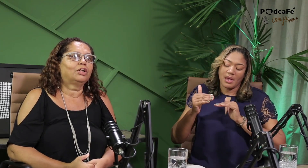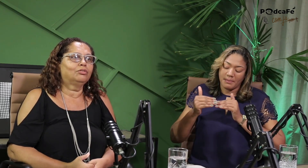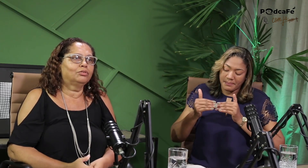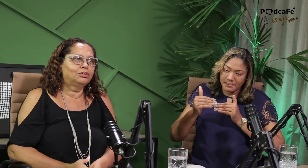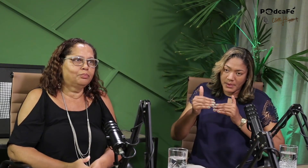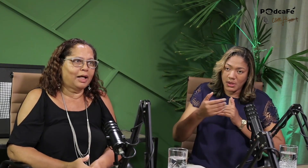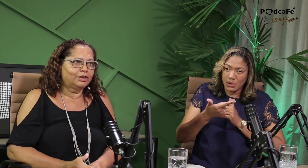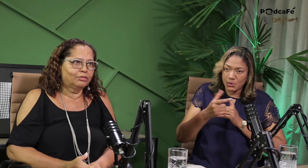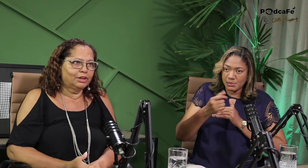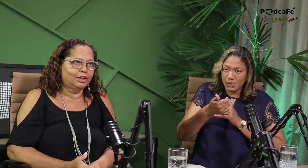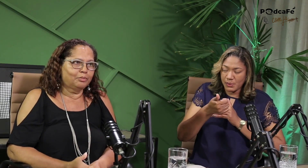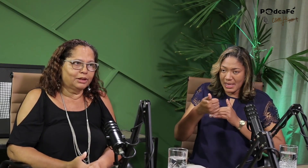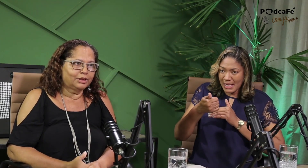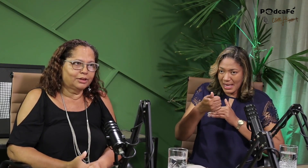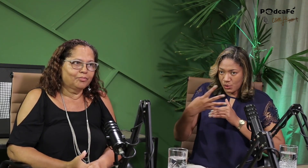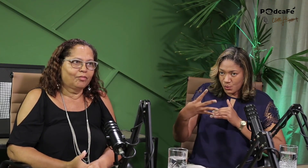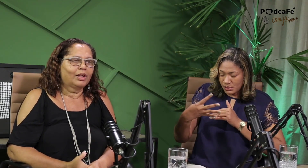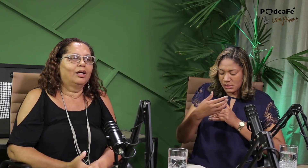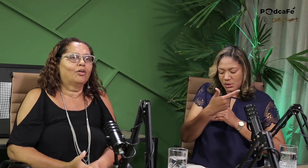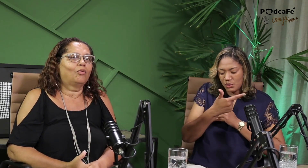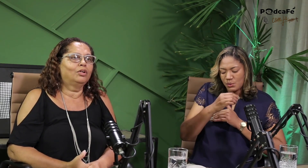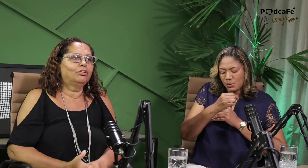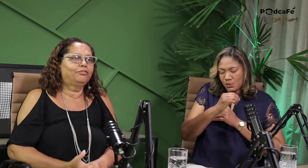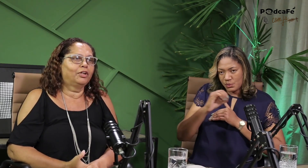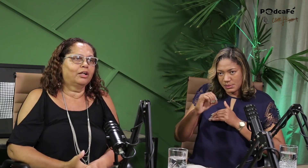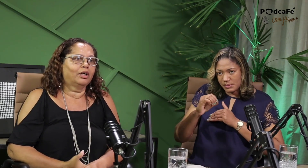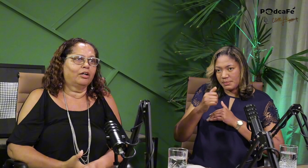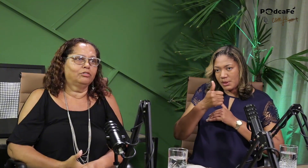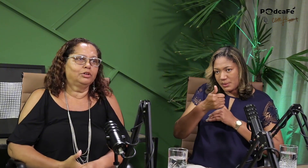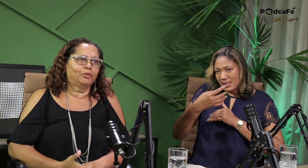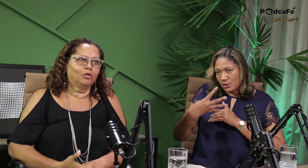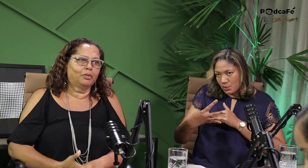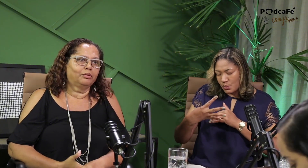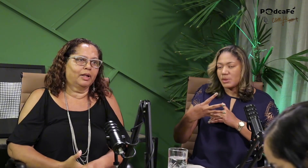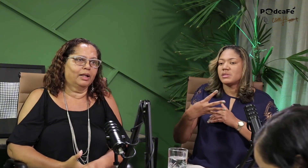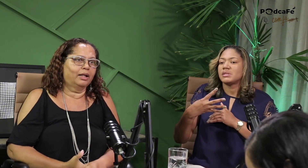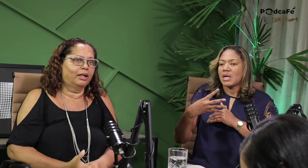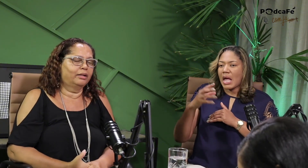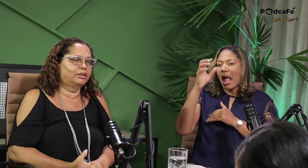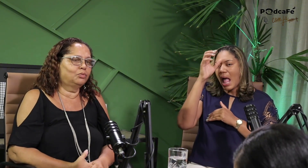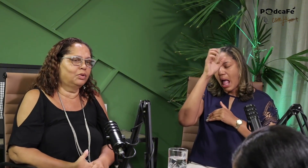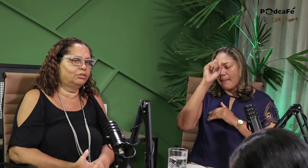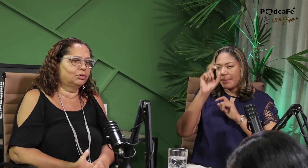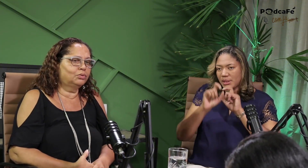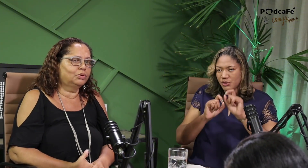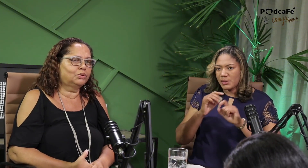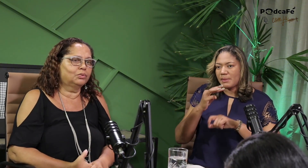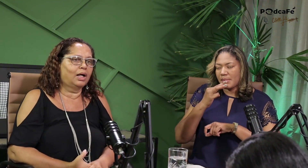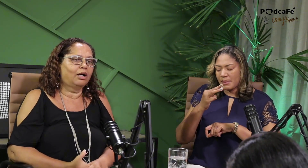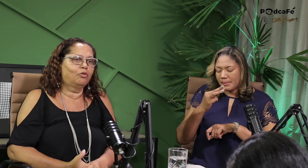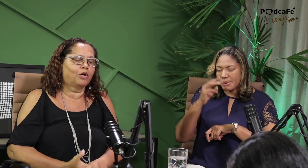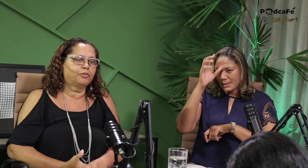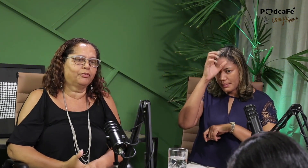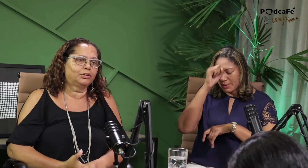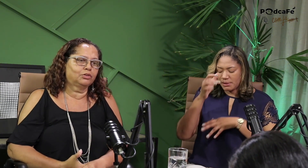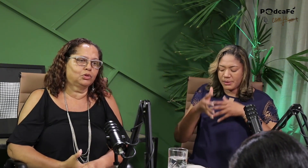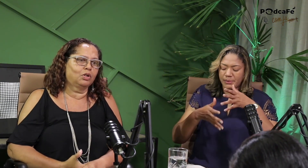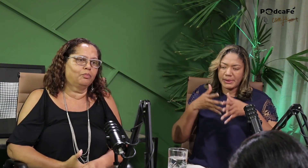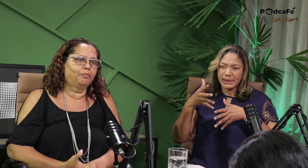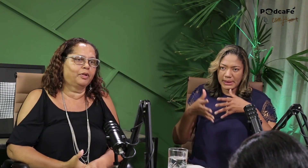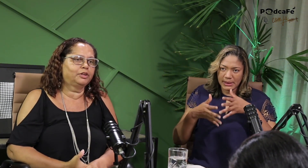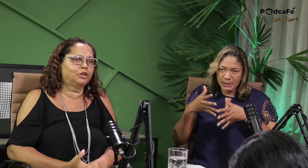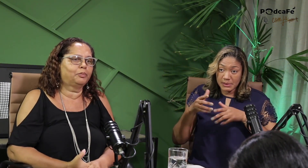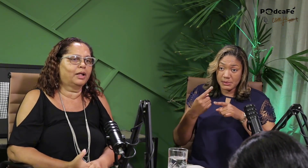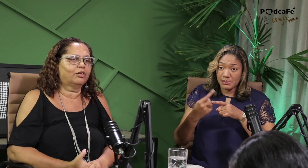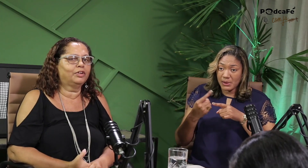2014, eu entrei no curso básico de Libras. Quando foi o diploma desse um ano de curso, o próprio professor